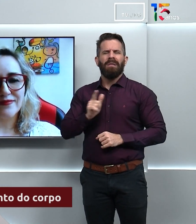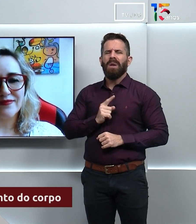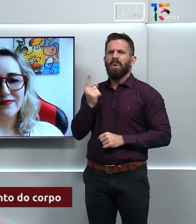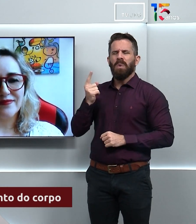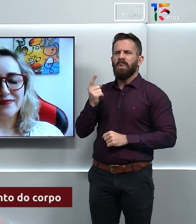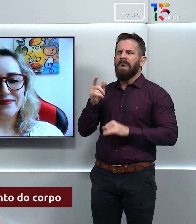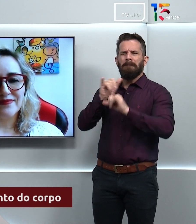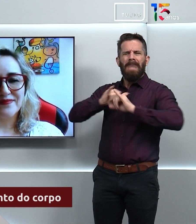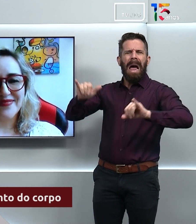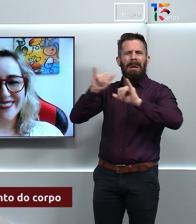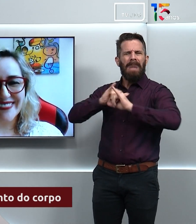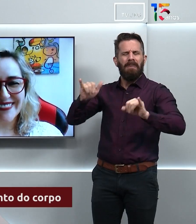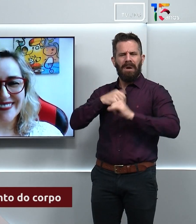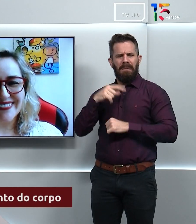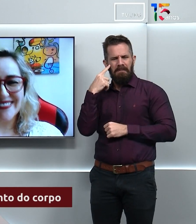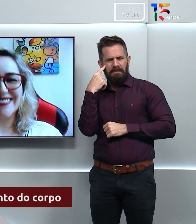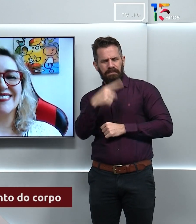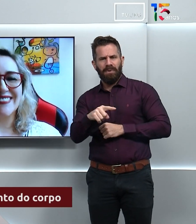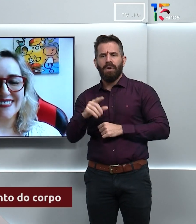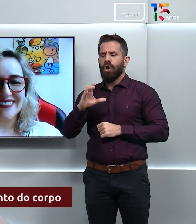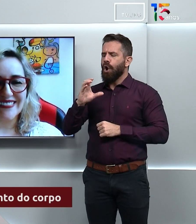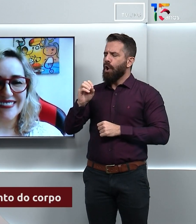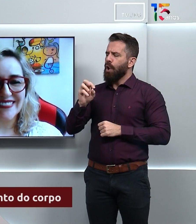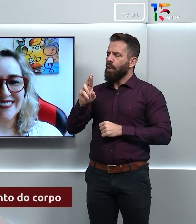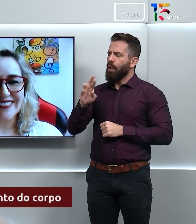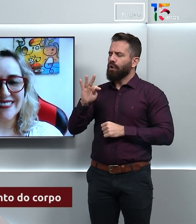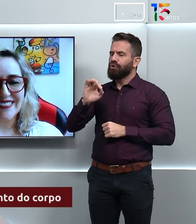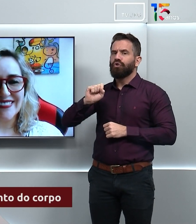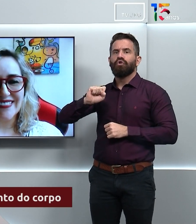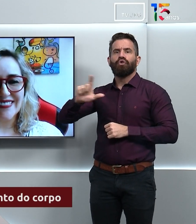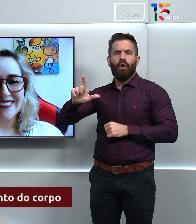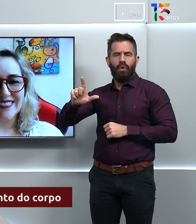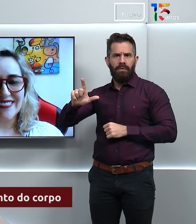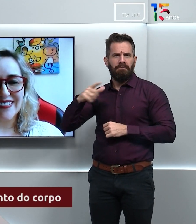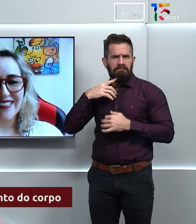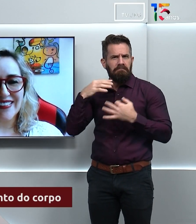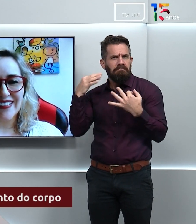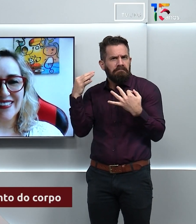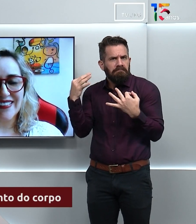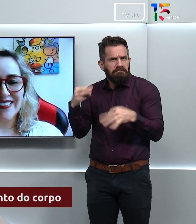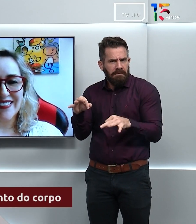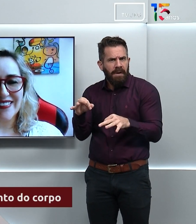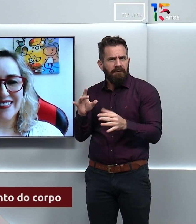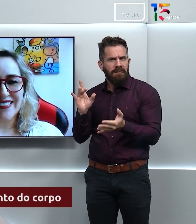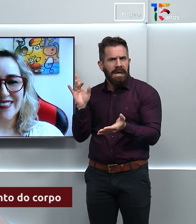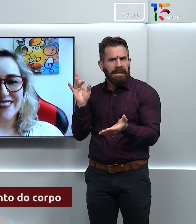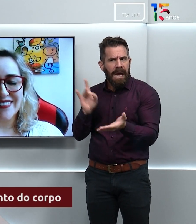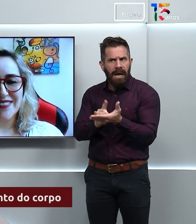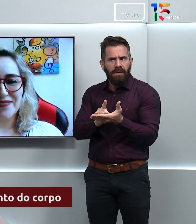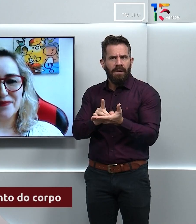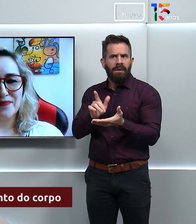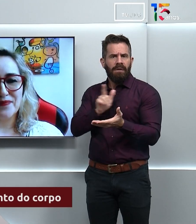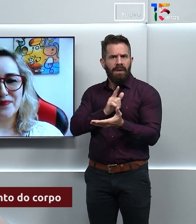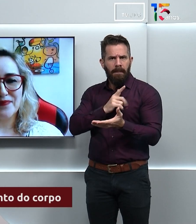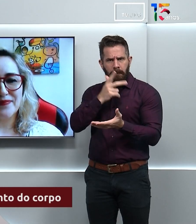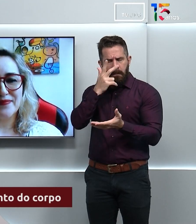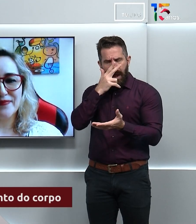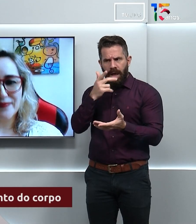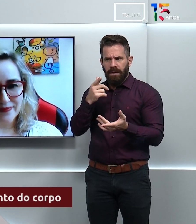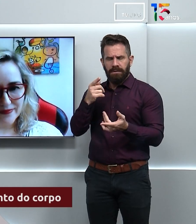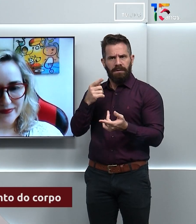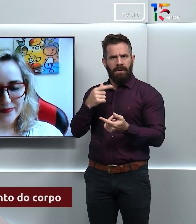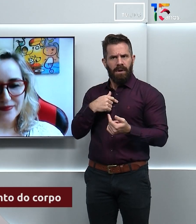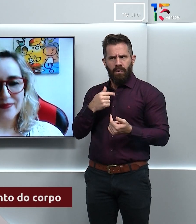Queria começar com ele, com esse hormônio. Existe mesmo esse aumento do cortisol que pode levar, por exemplo, ao inchaço, que